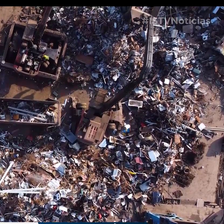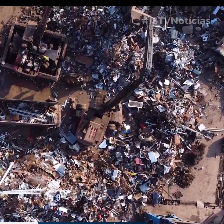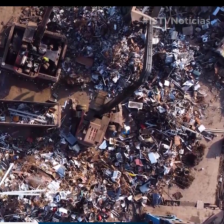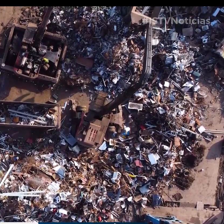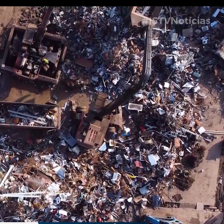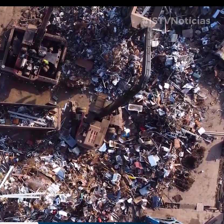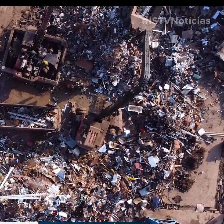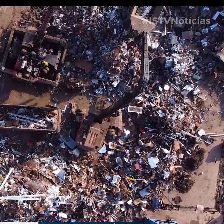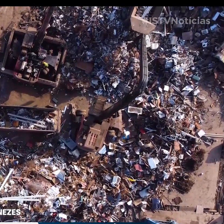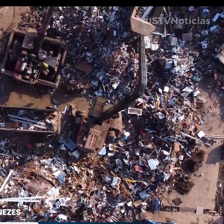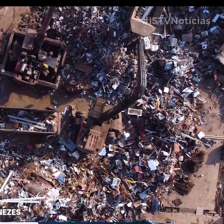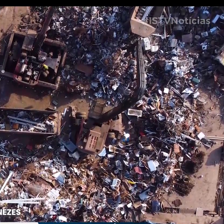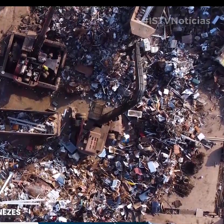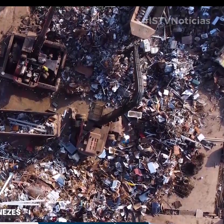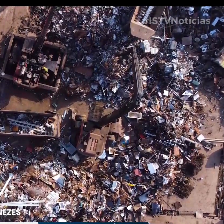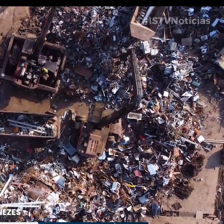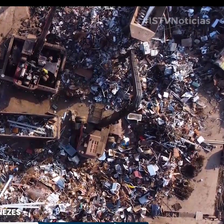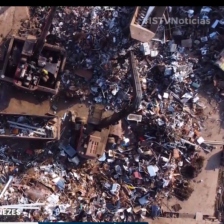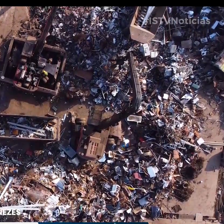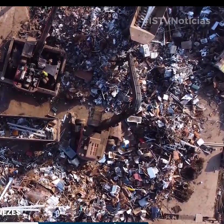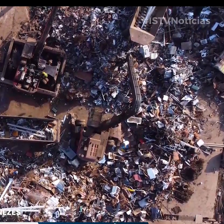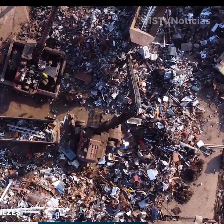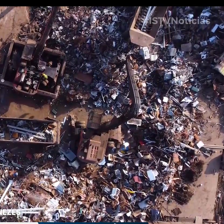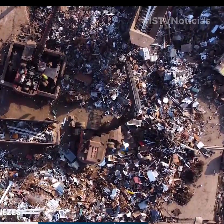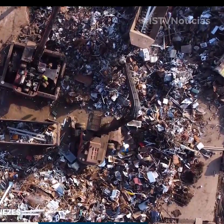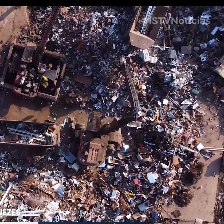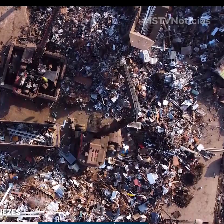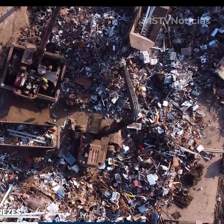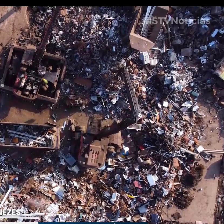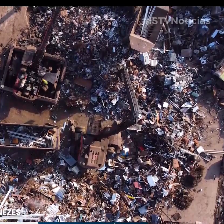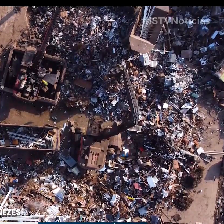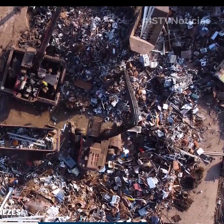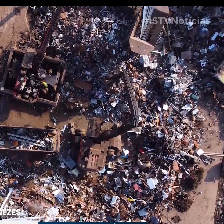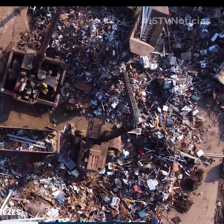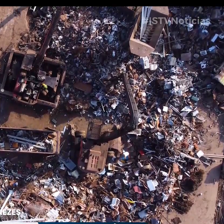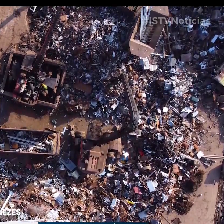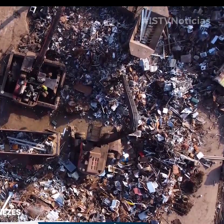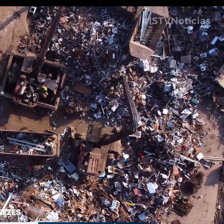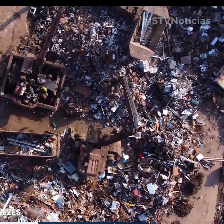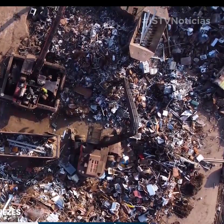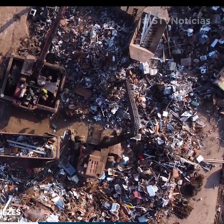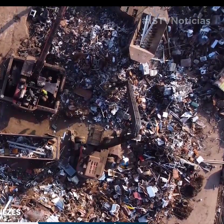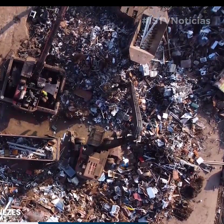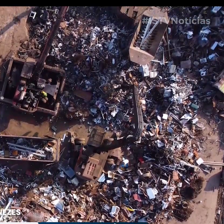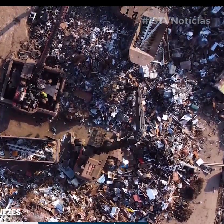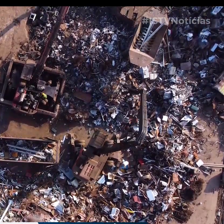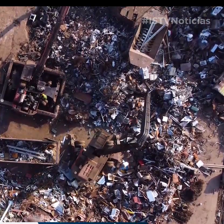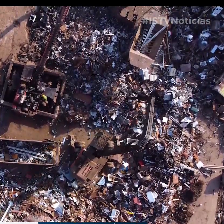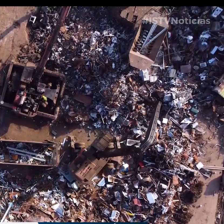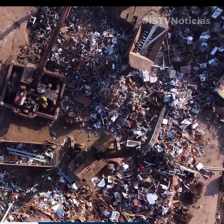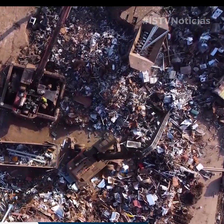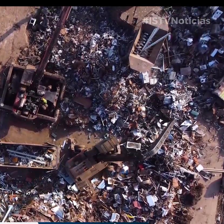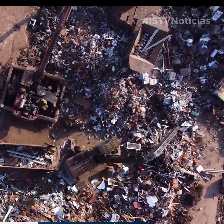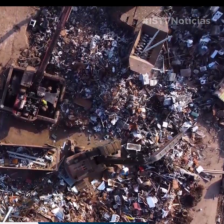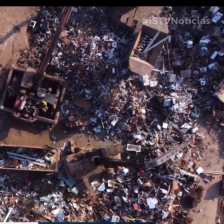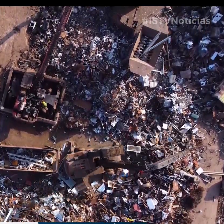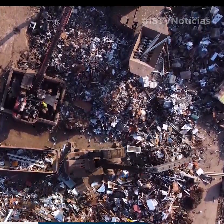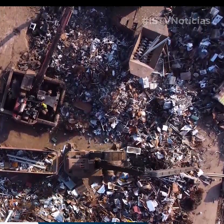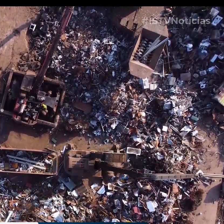quando se fala a palavra lixo nem sempre parece boa e uma campanha vem tentando mudar o significado da